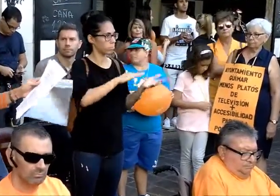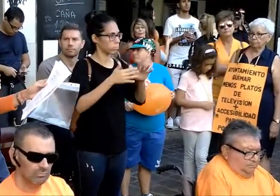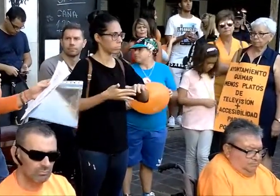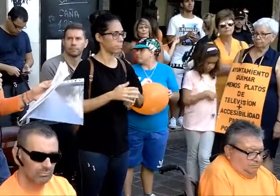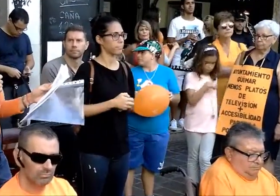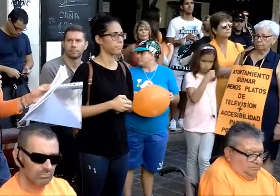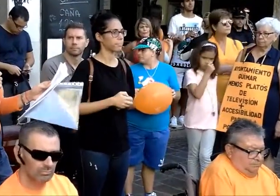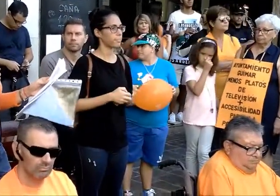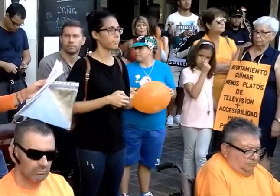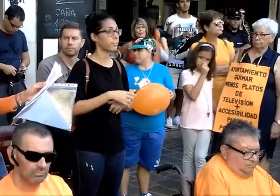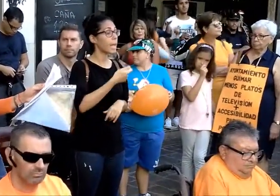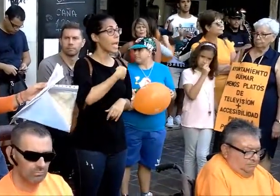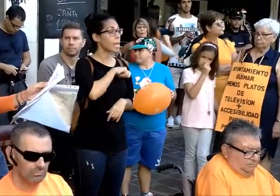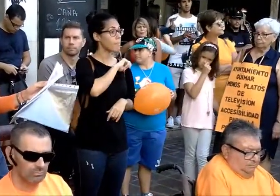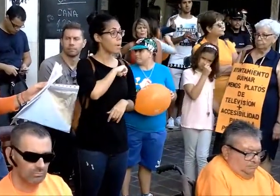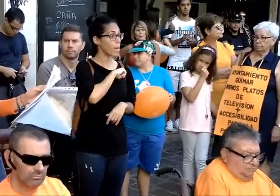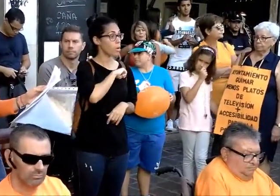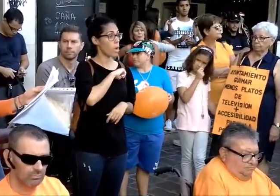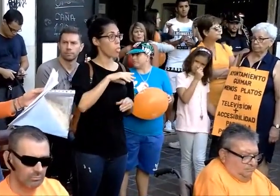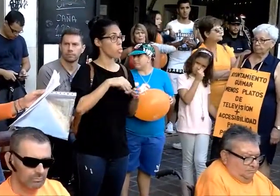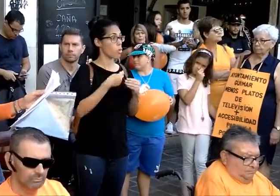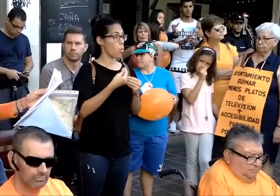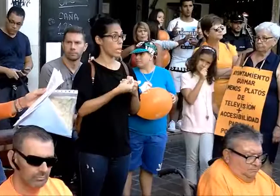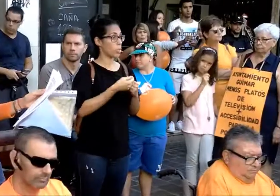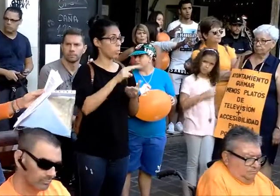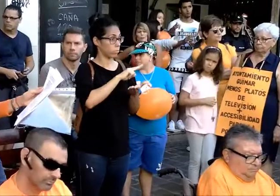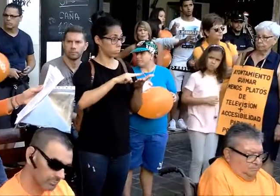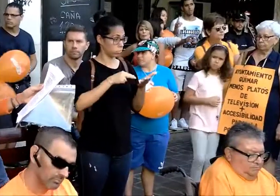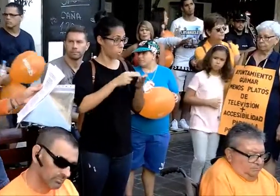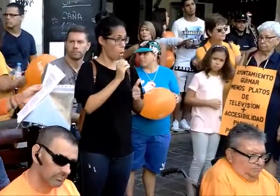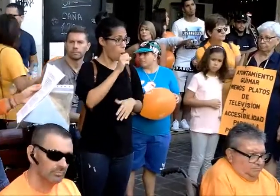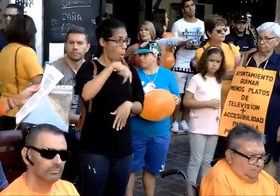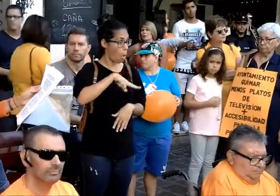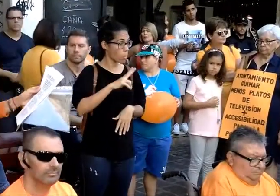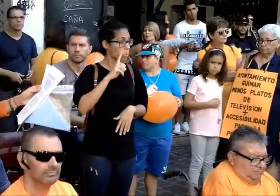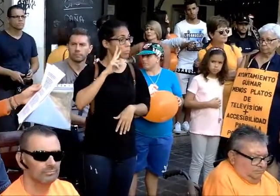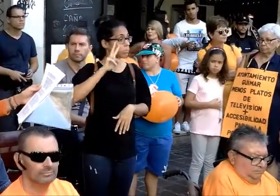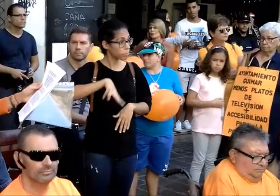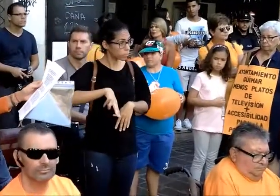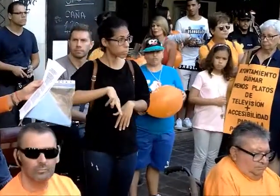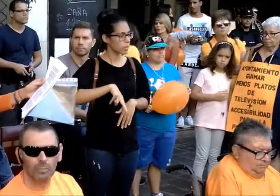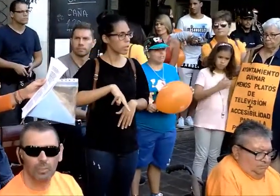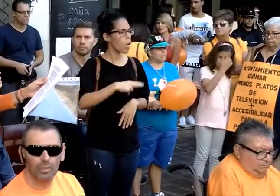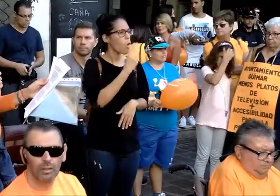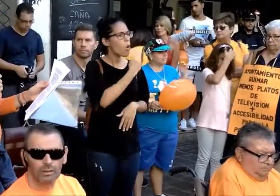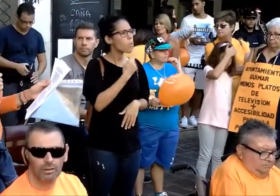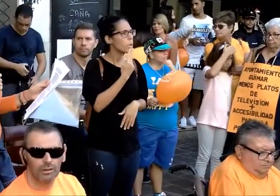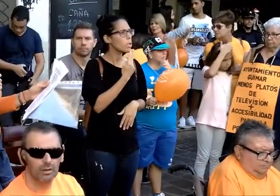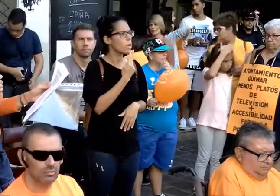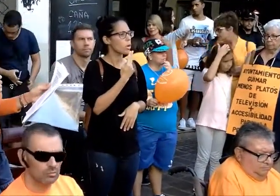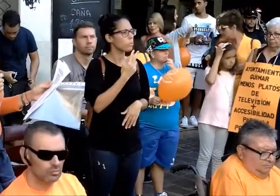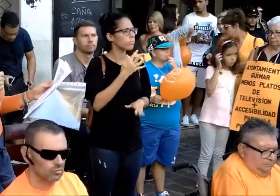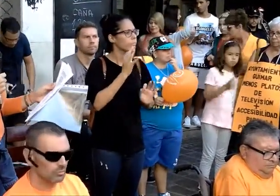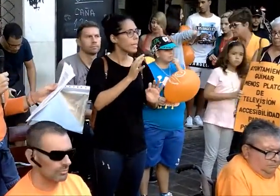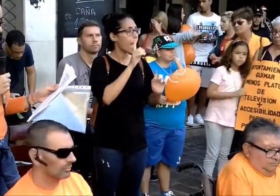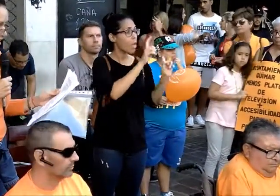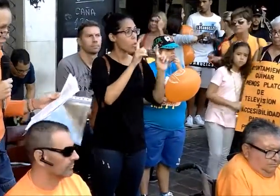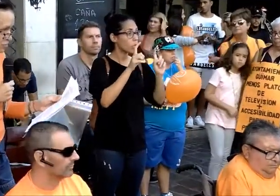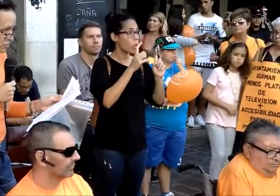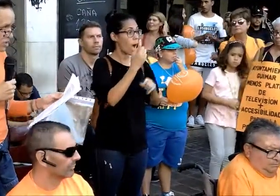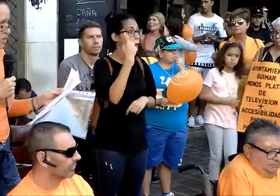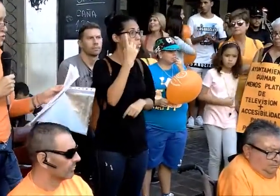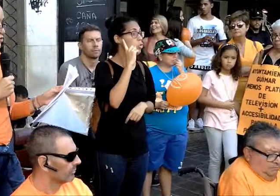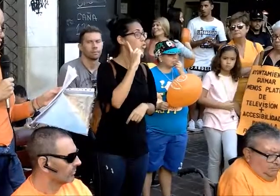España, en el documento de ratificación de la Convención, se comprometió a asegurar que la educación de los alumnos